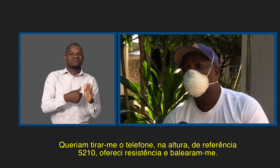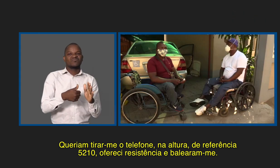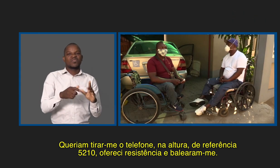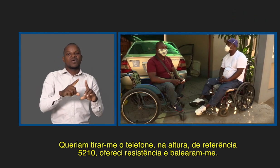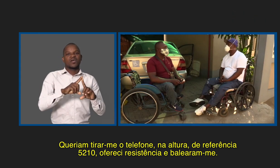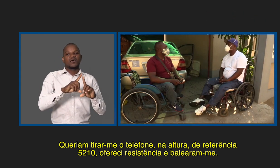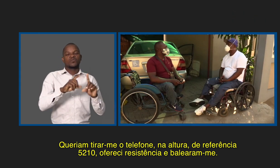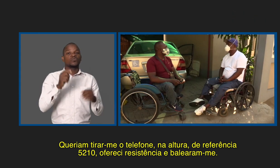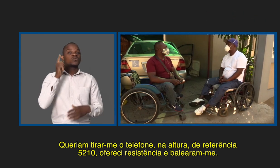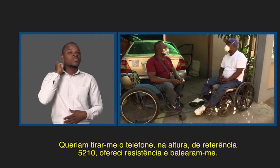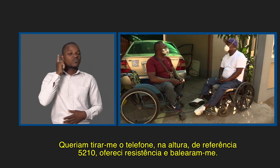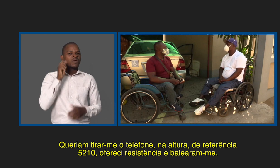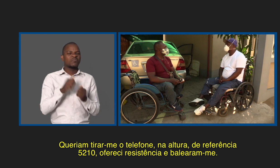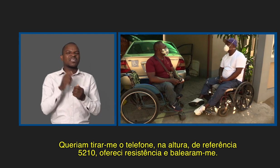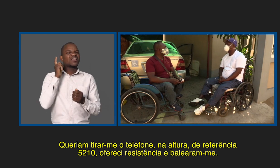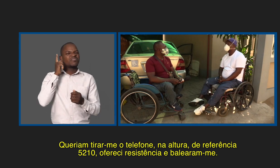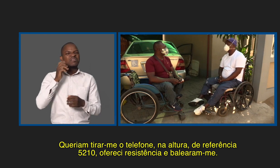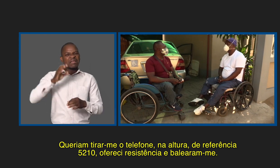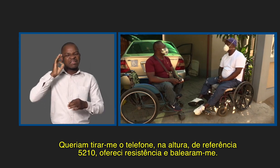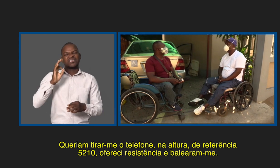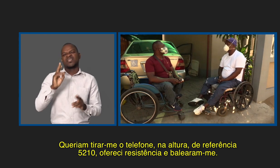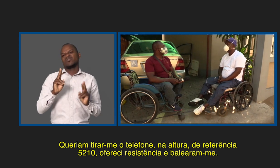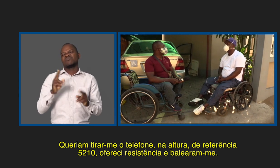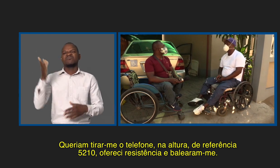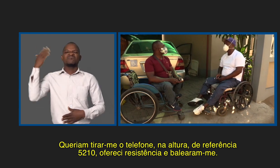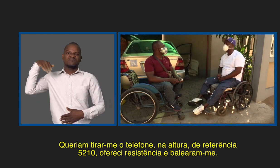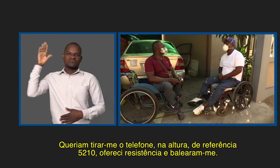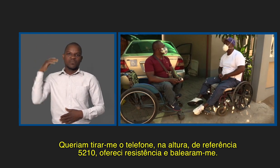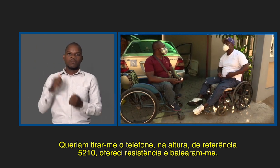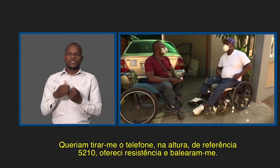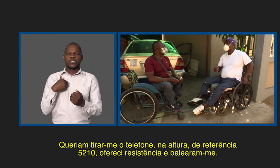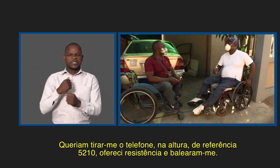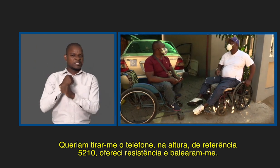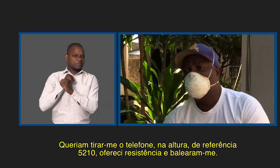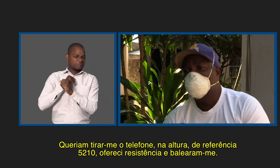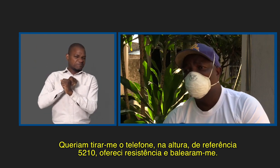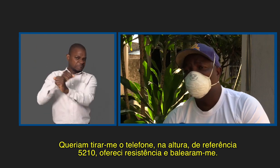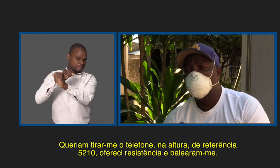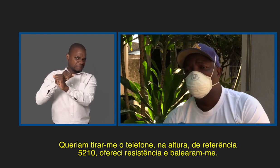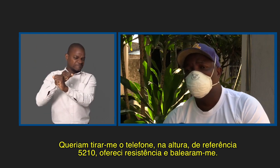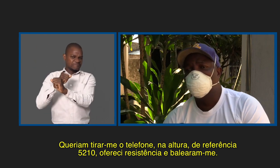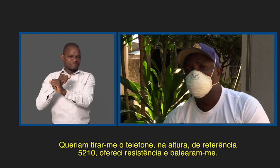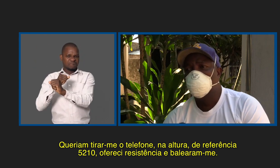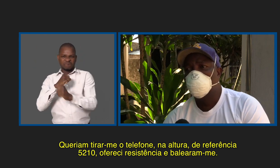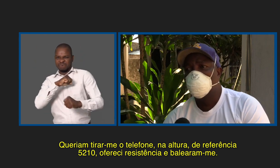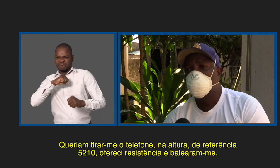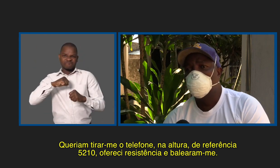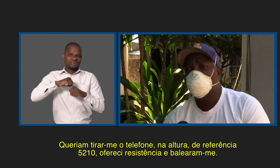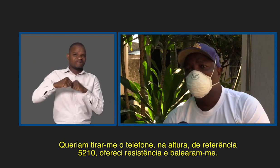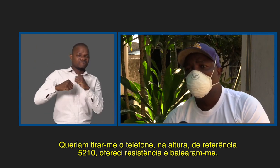era 5210 nos tempos. Então, eu ofereci resistência. Então,